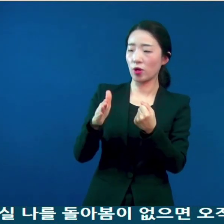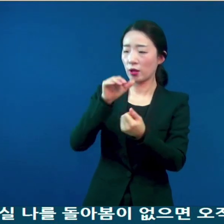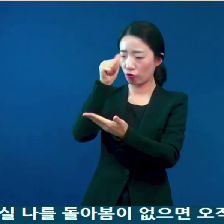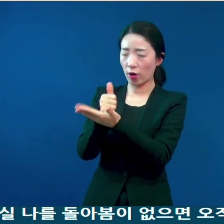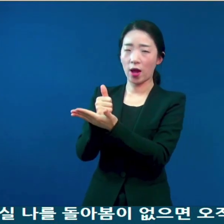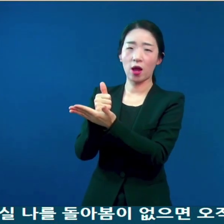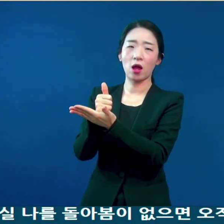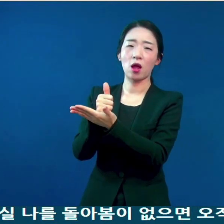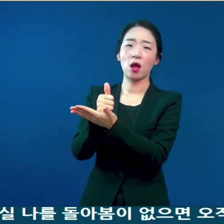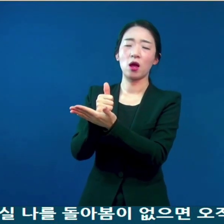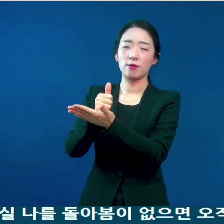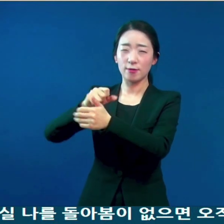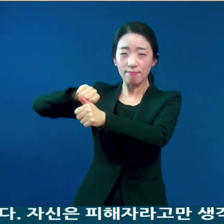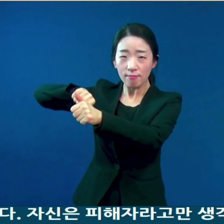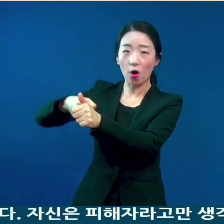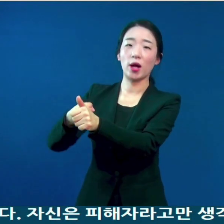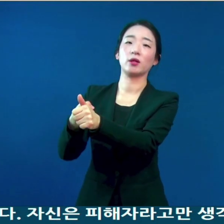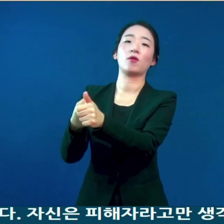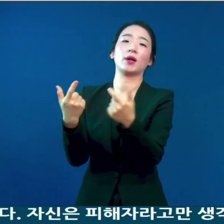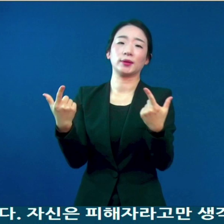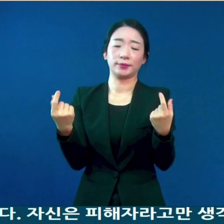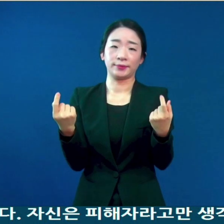것이죠.